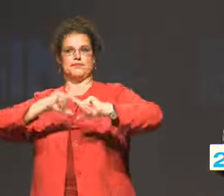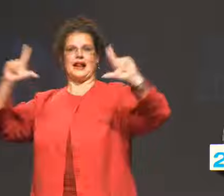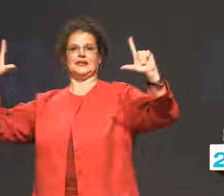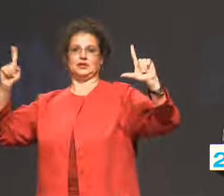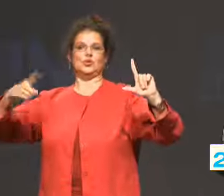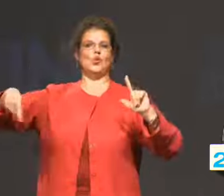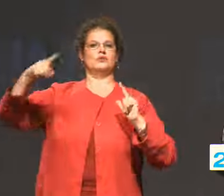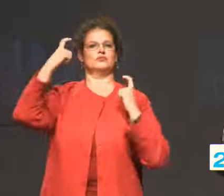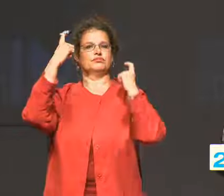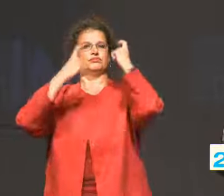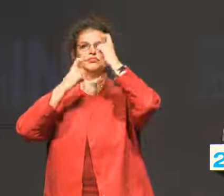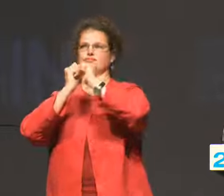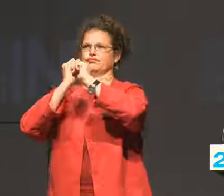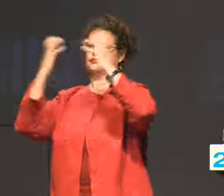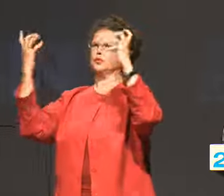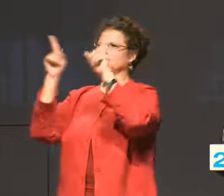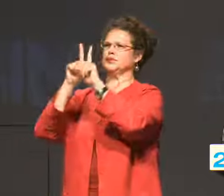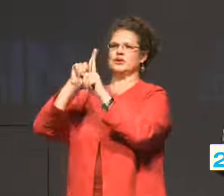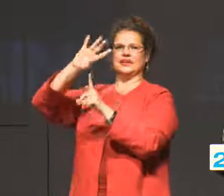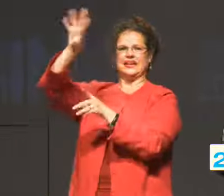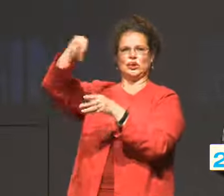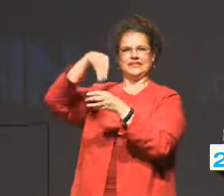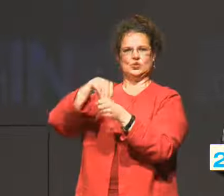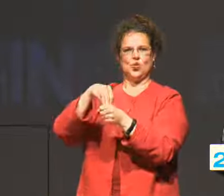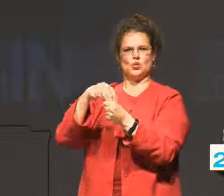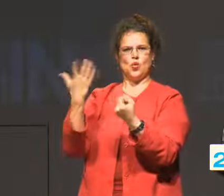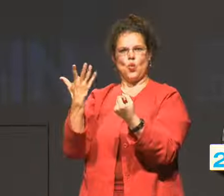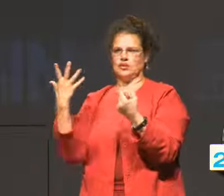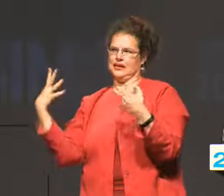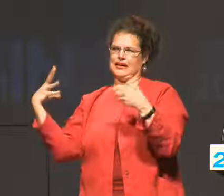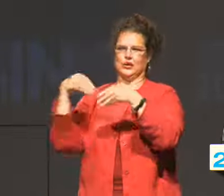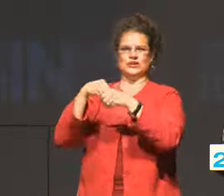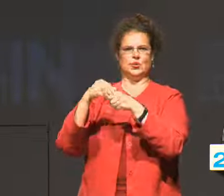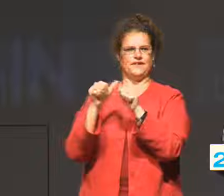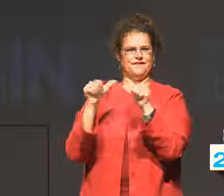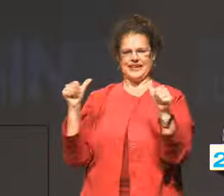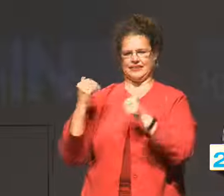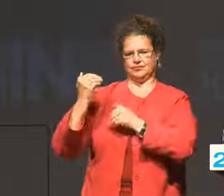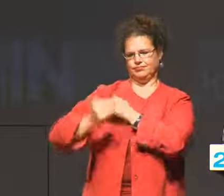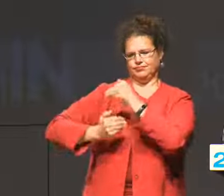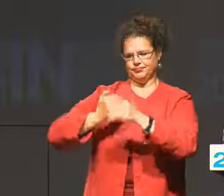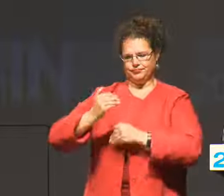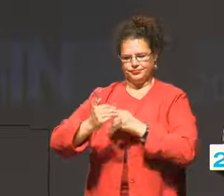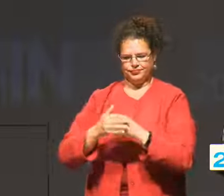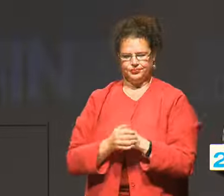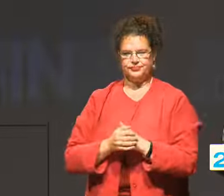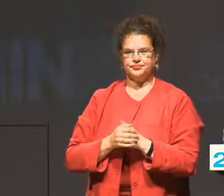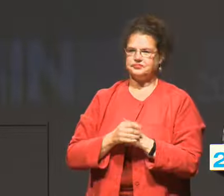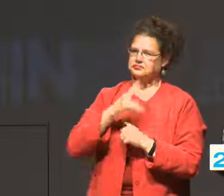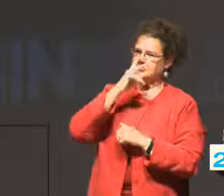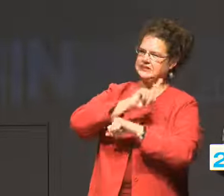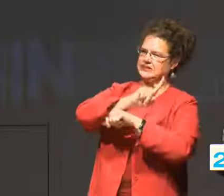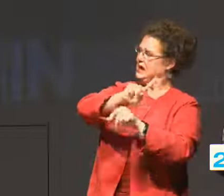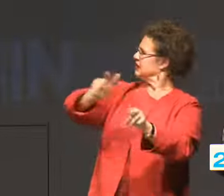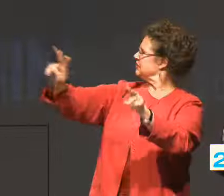Und ich möchte Sie gerne jetzt auch einladen, sich mit einem neuen Bild auseinanderzusetzen. Diese Inklusion,